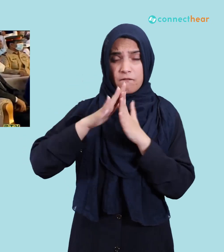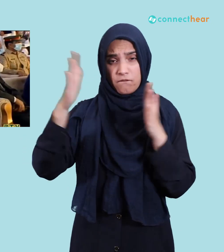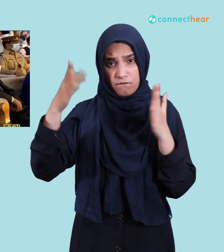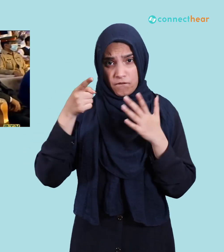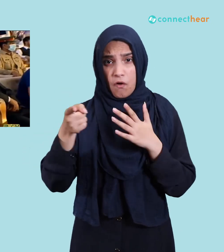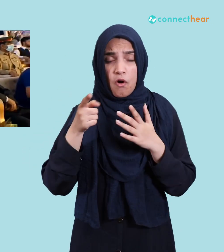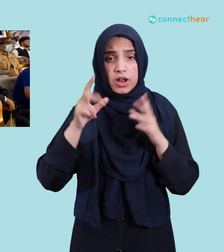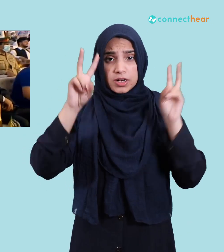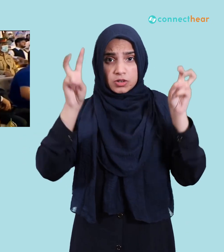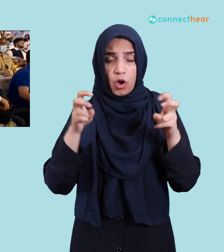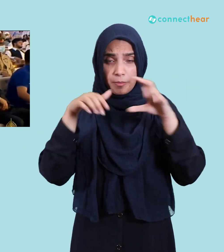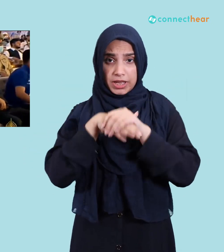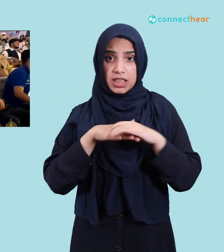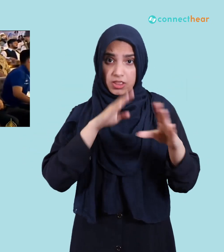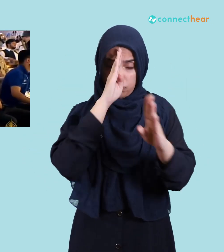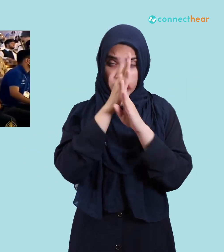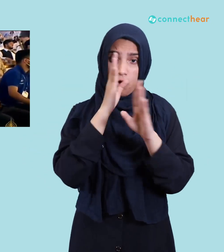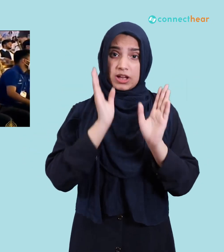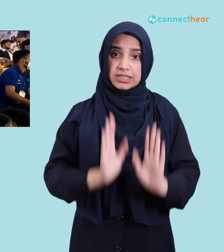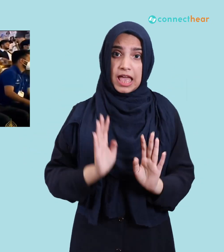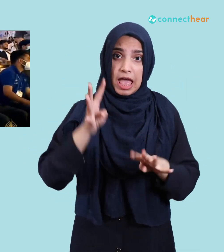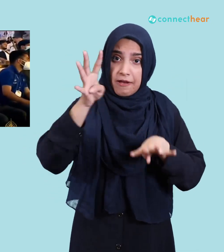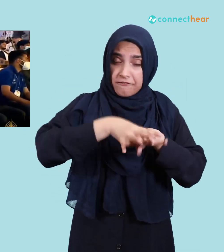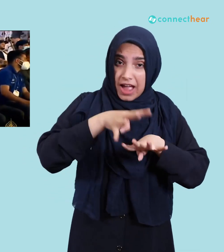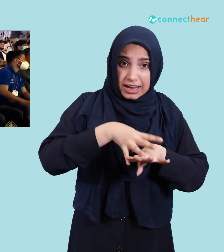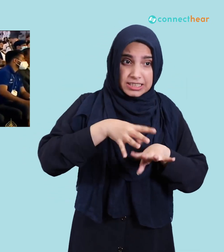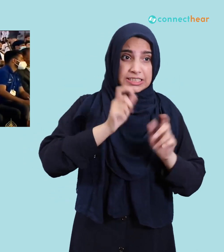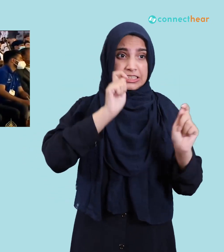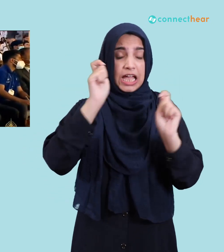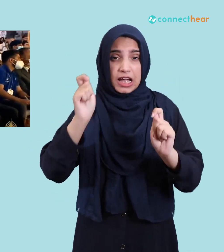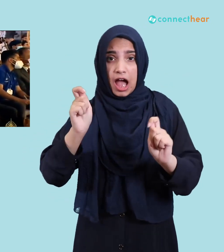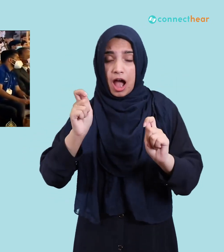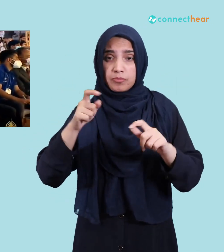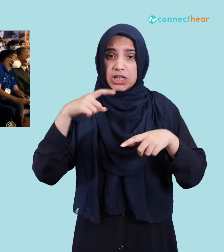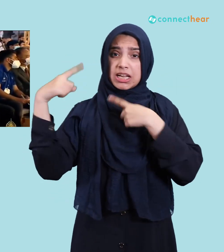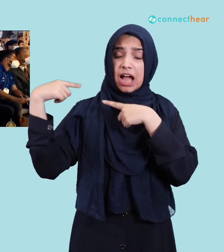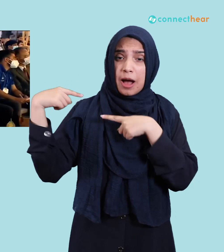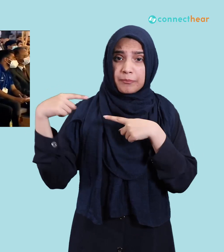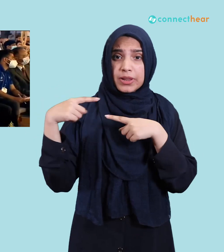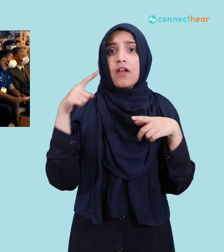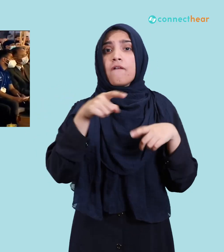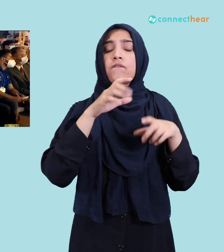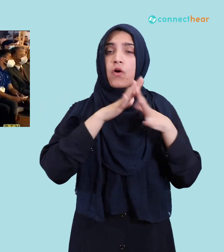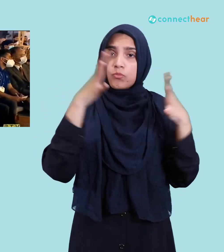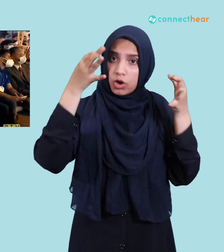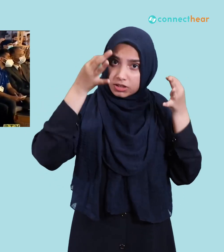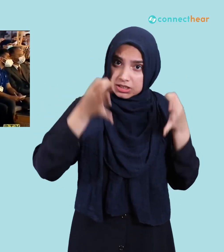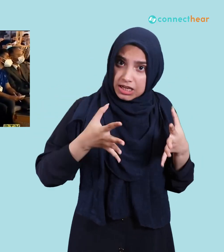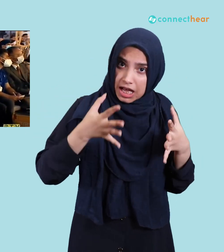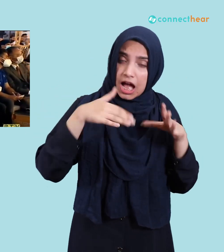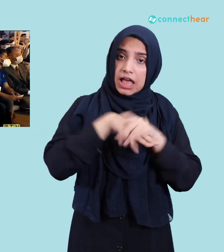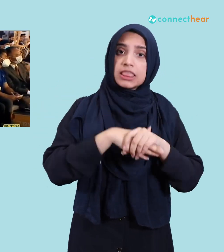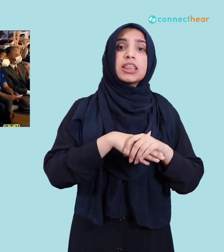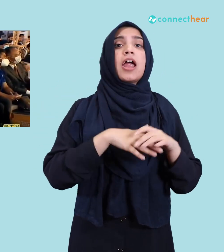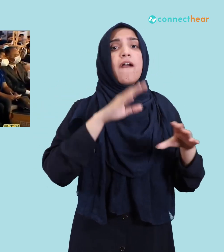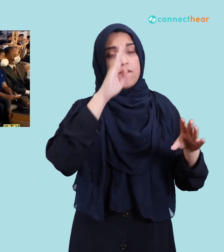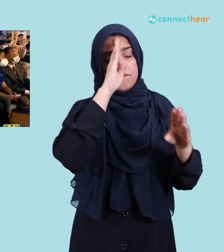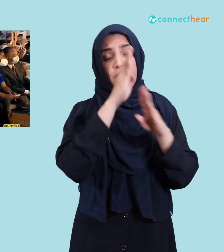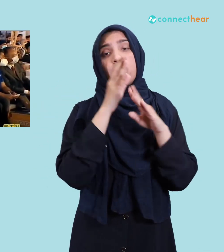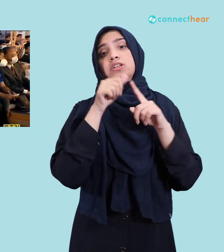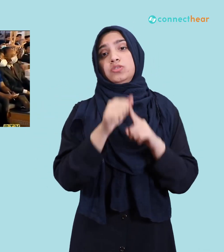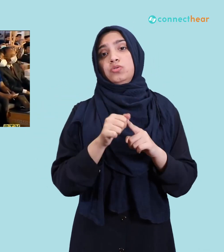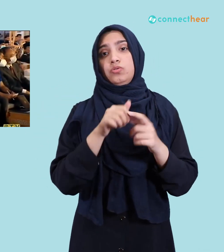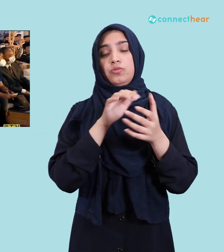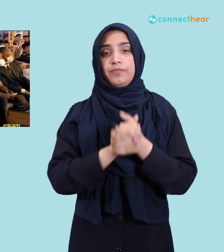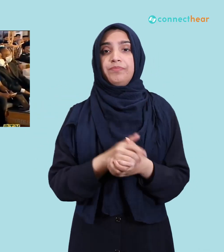کا انڈسٹریلائزیشن میں ہے. یعنی اگر ایک قوم کی دولت میں اضافہ ہونا ہے،